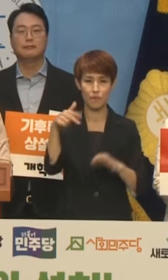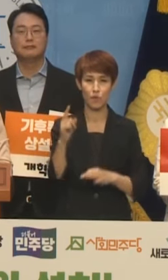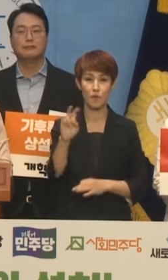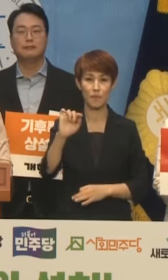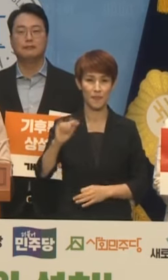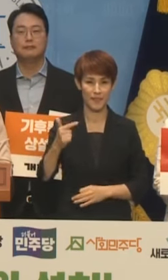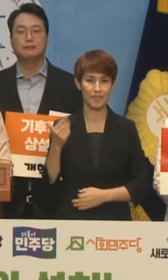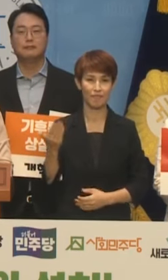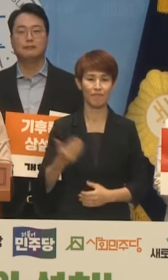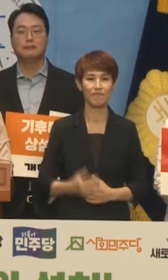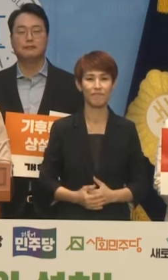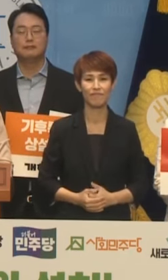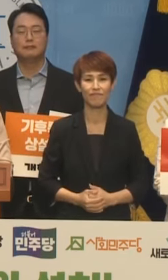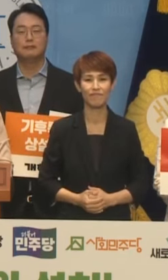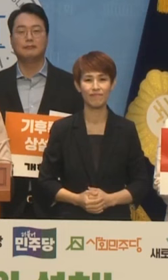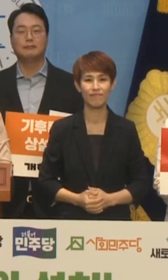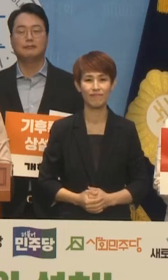당선인 참석하셨습니다.